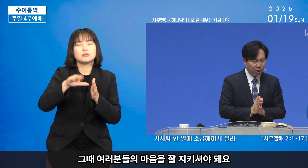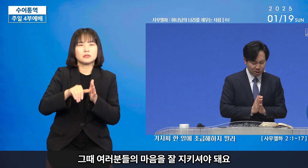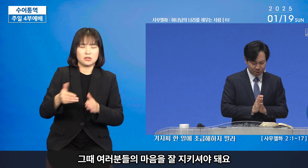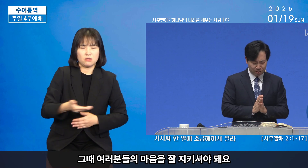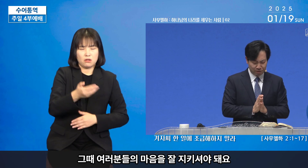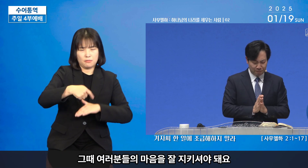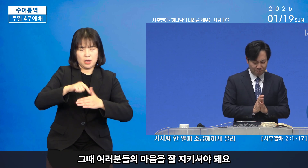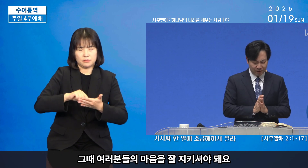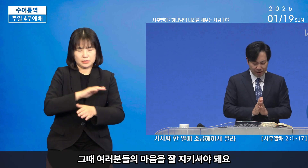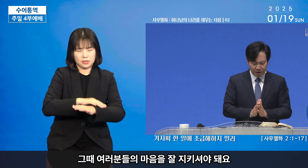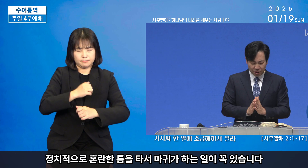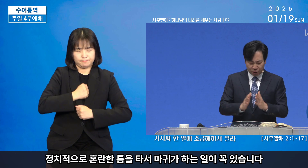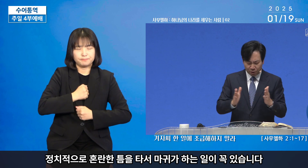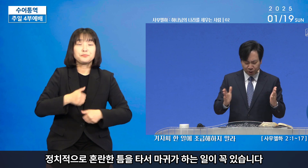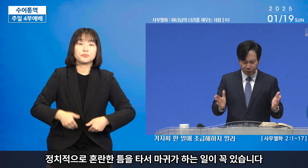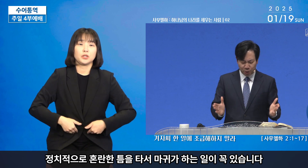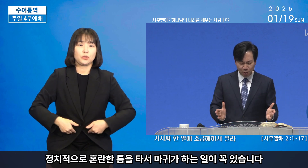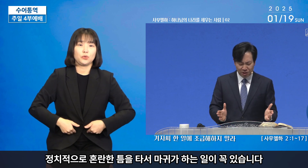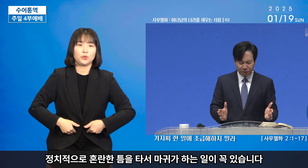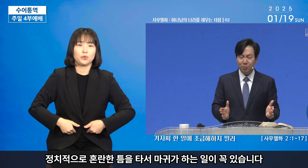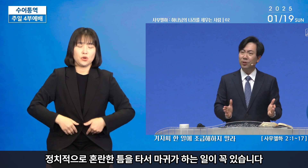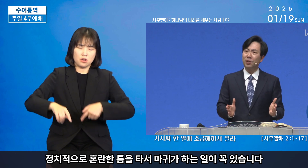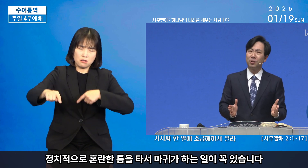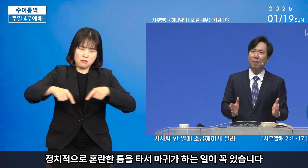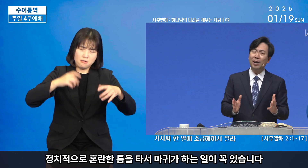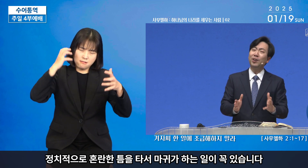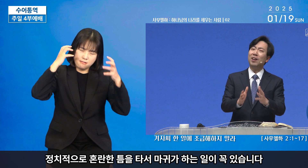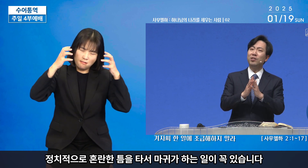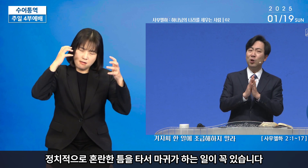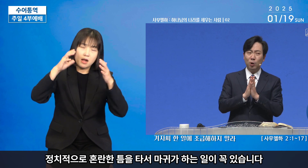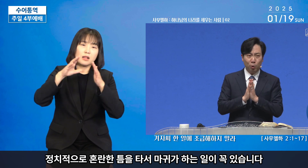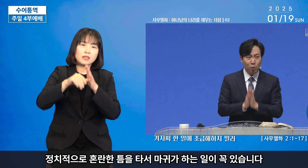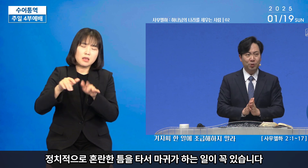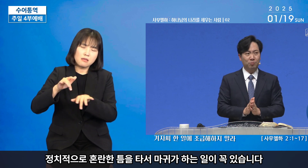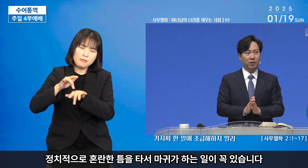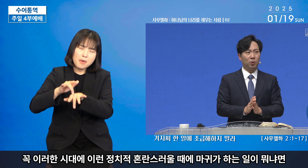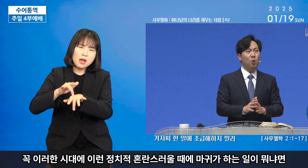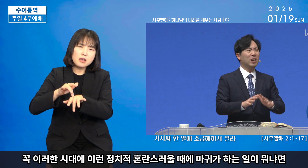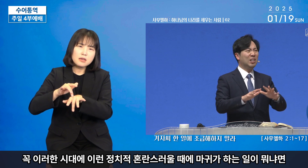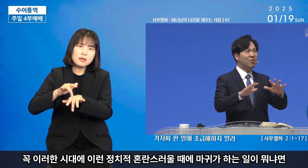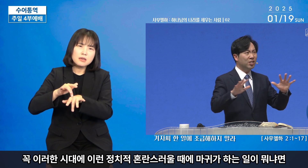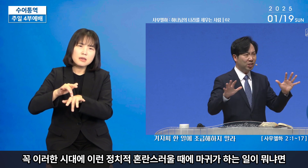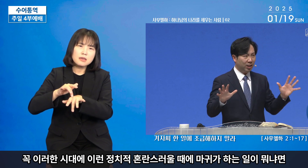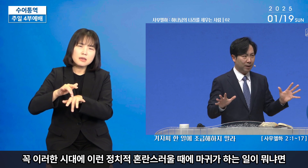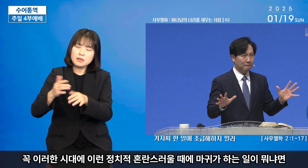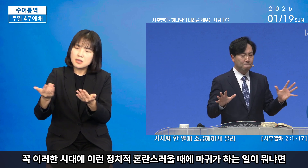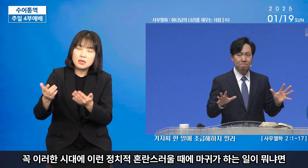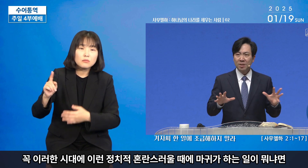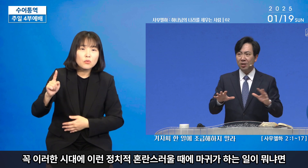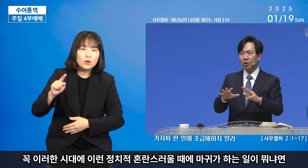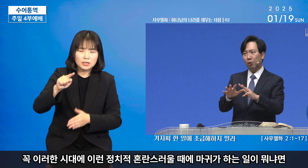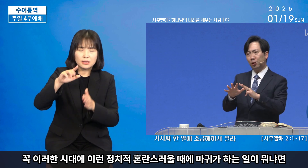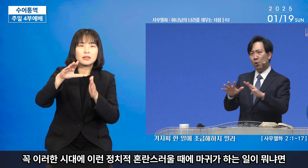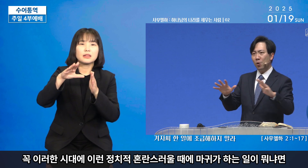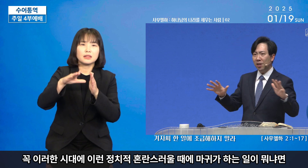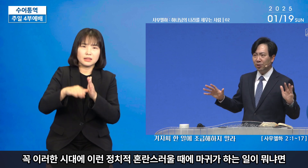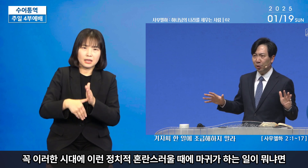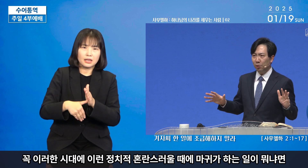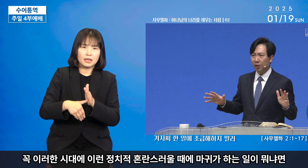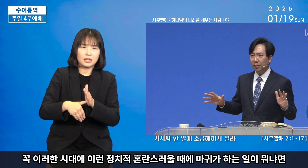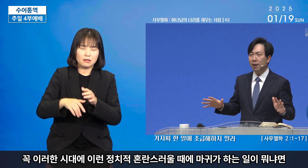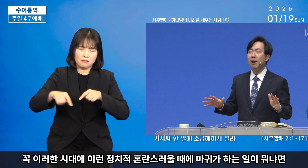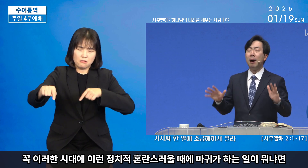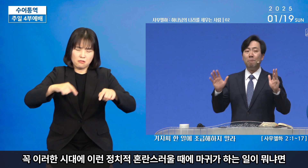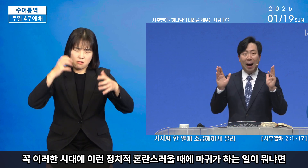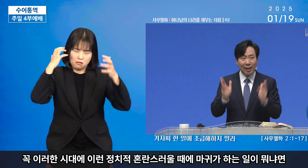잘 지키셔야 돼요. 정치적으로 혼란한 틈을 타서 마귀가 하는 일이 꼭 있습니다. 꼭 이러한 시대에, 이런 정치적